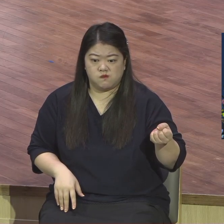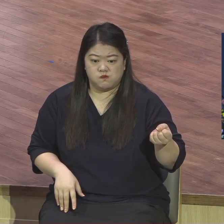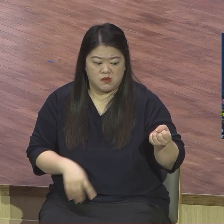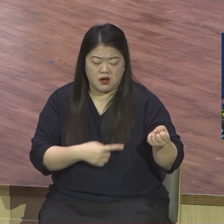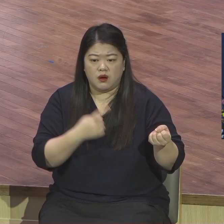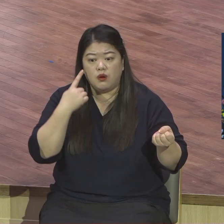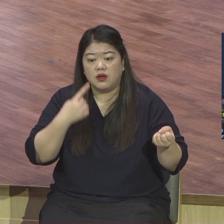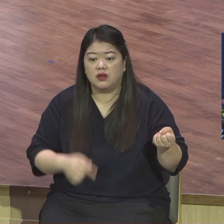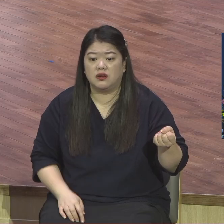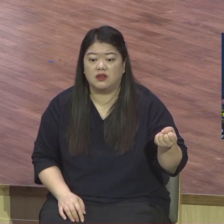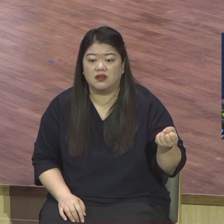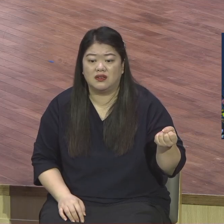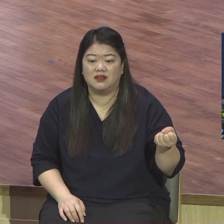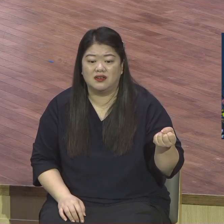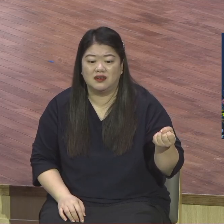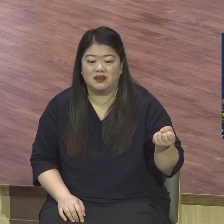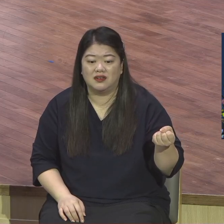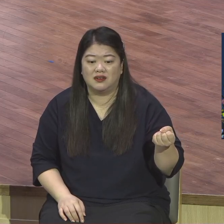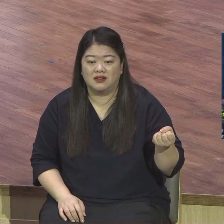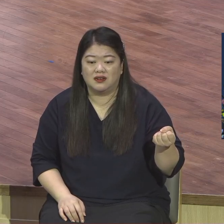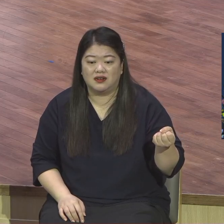제가 그랬다니까요.